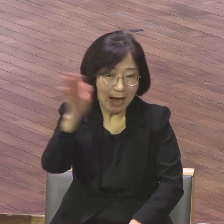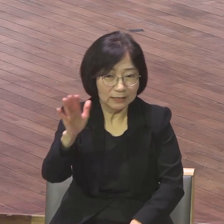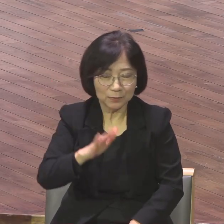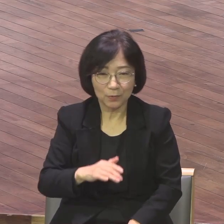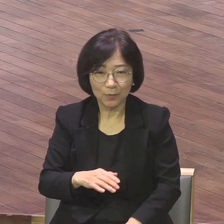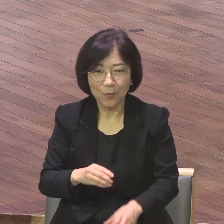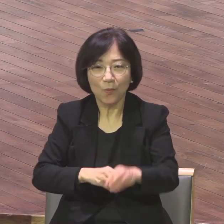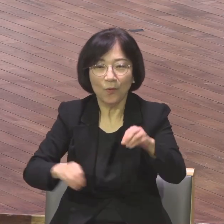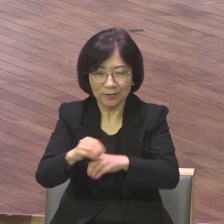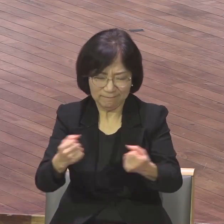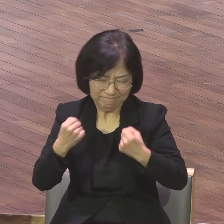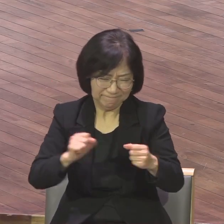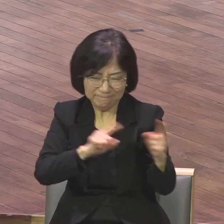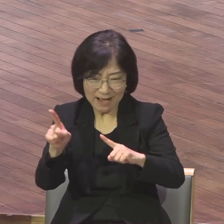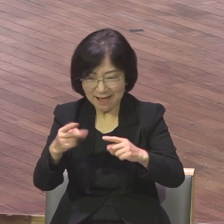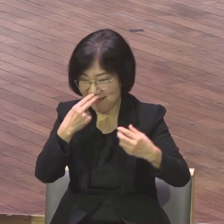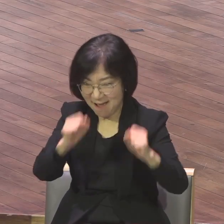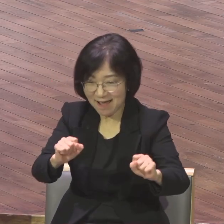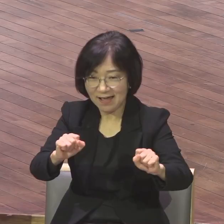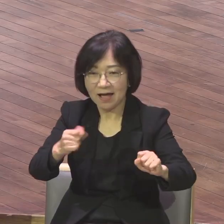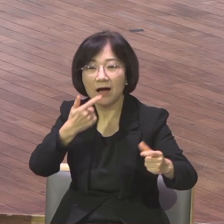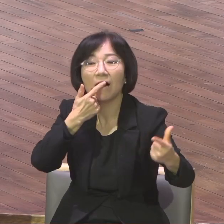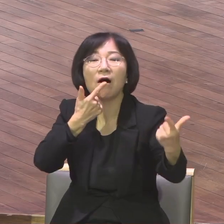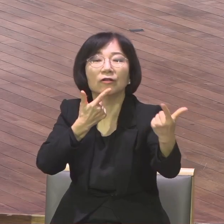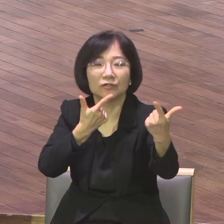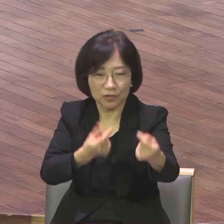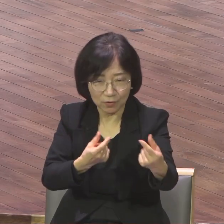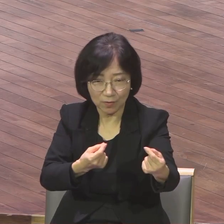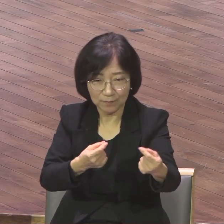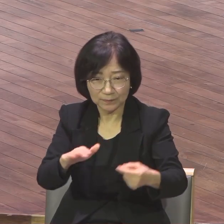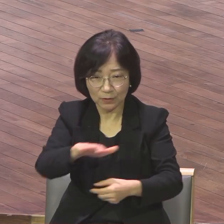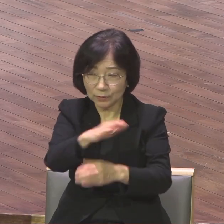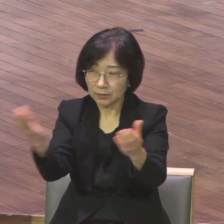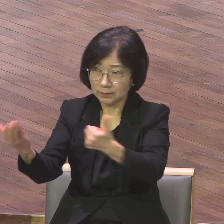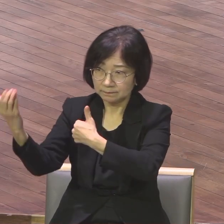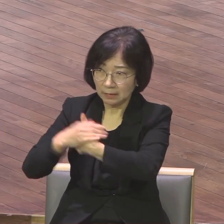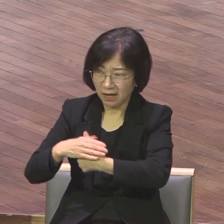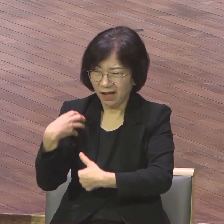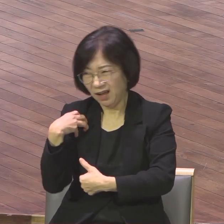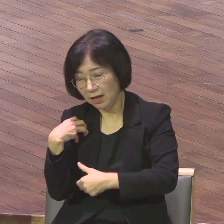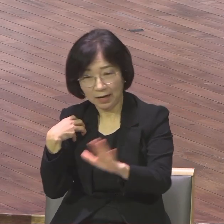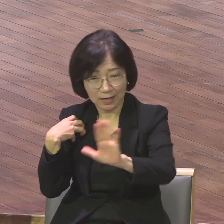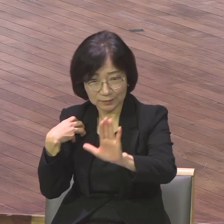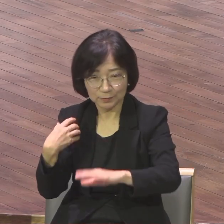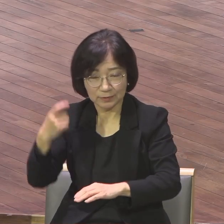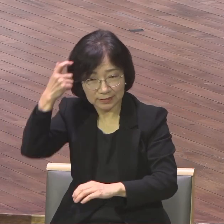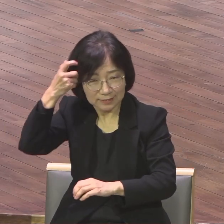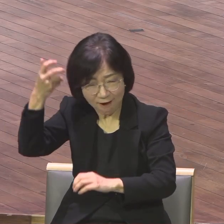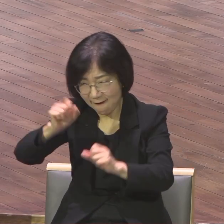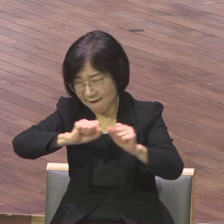영적으로 윤택하게 만들고 여러분의 바이오리듬을 맞춰주는 이런 역할을 하고 있다니까요.